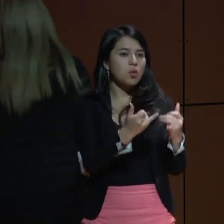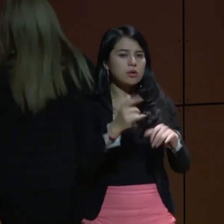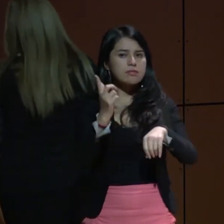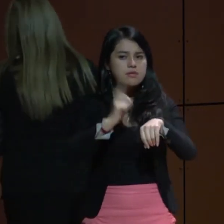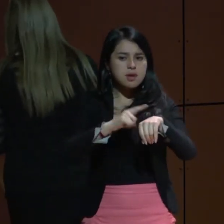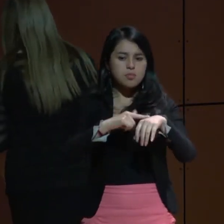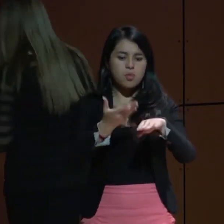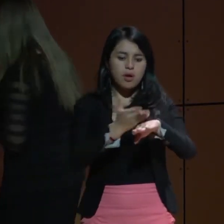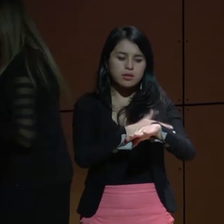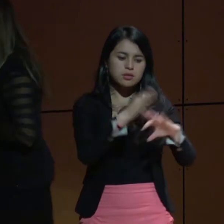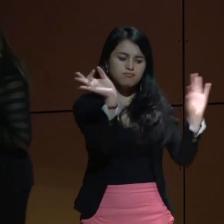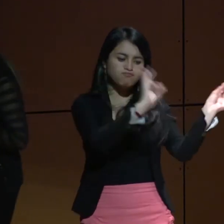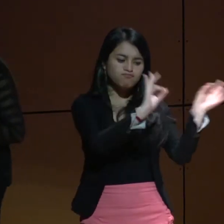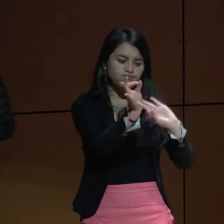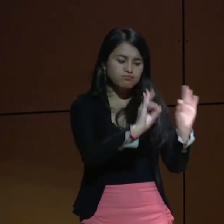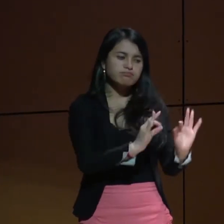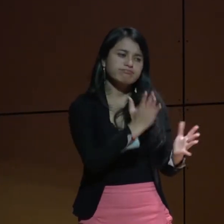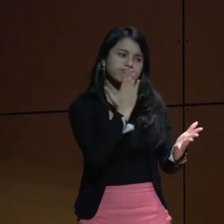la planeación del evento.